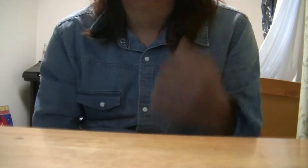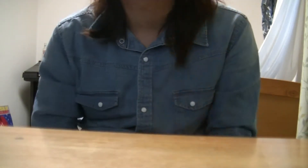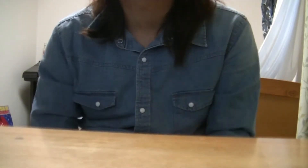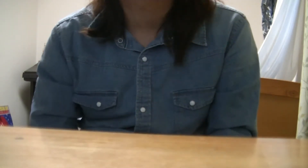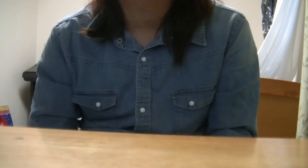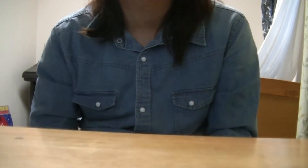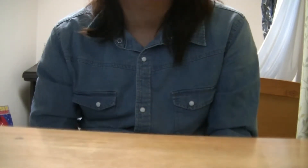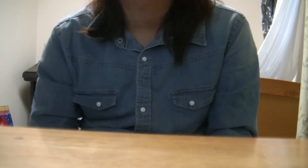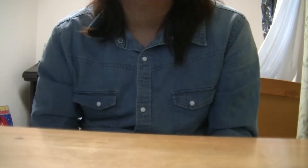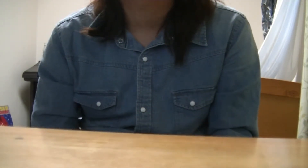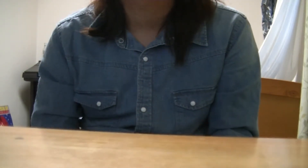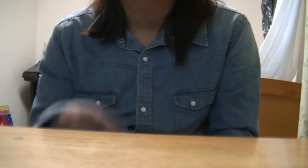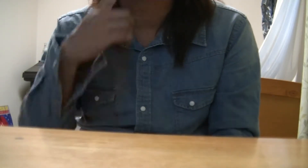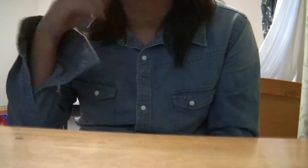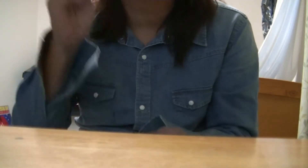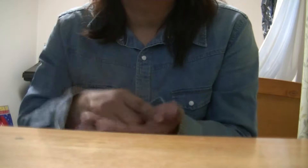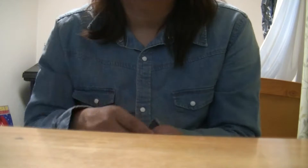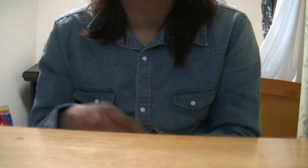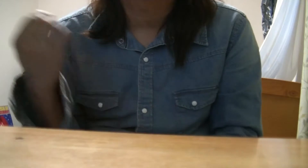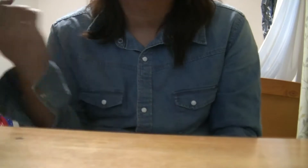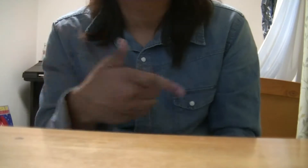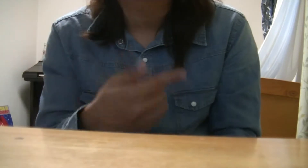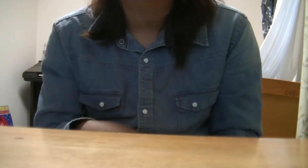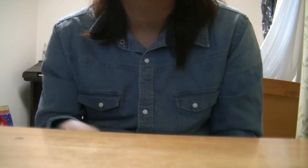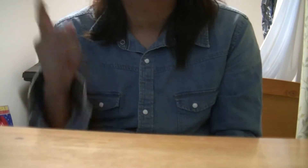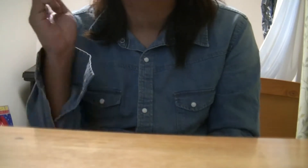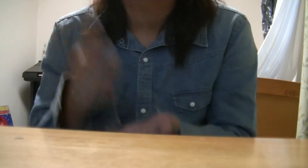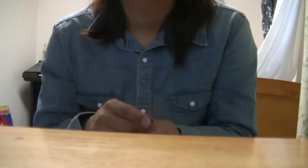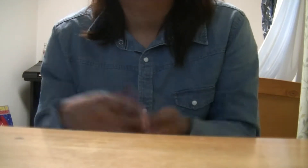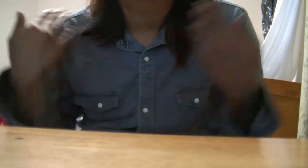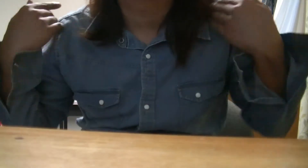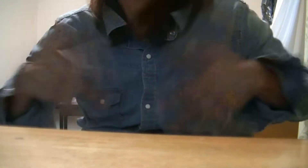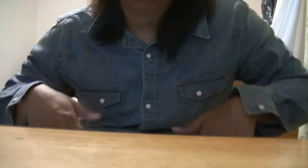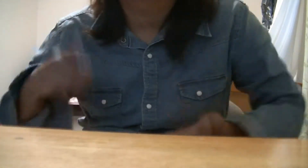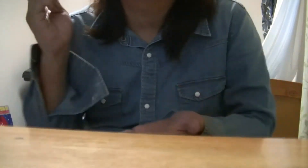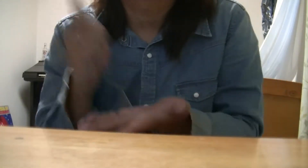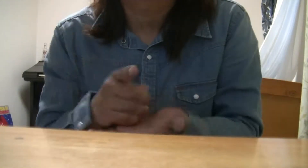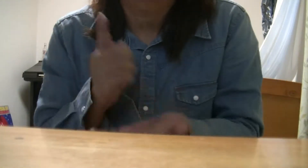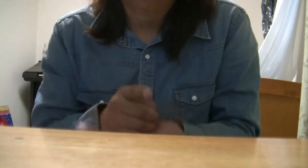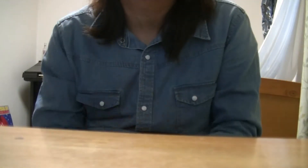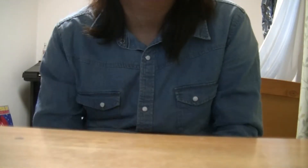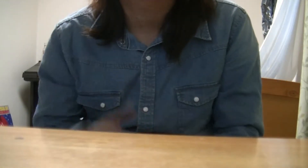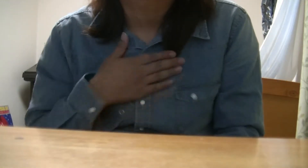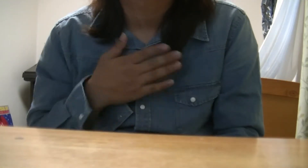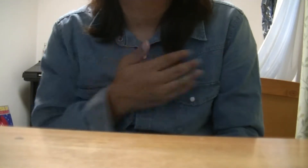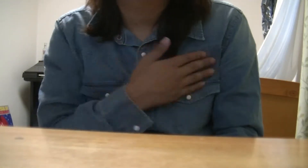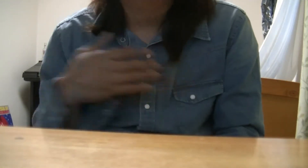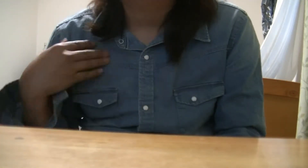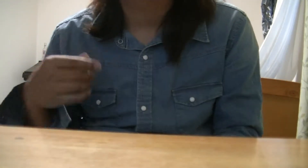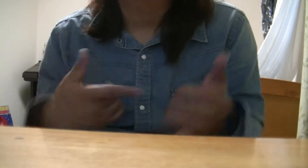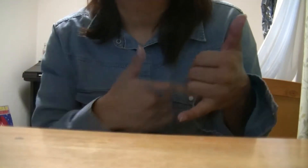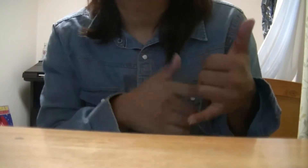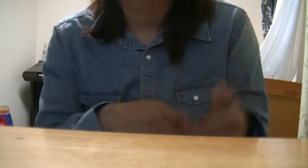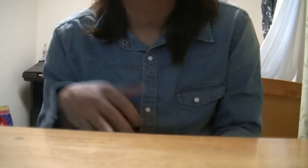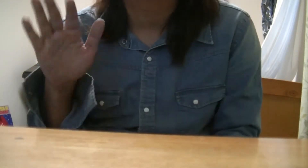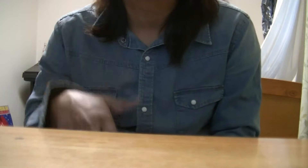これ一番簡単なんで、ただめんどくさいだけだから。自分ができることを任さないのはあなたがめんどくさがり屋だからなん